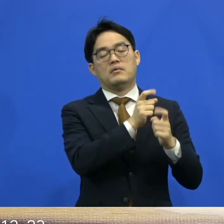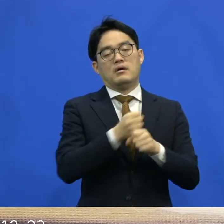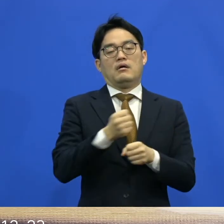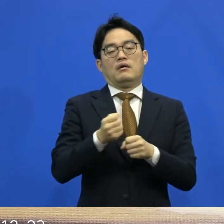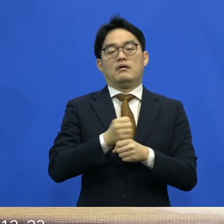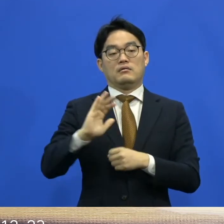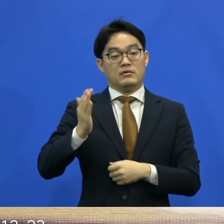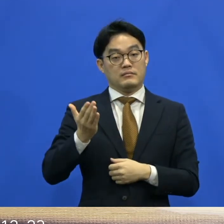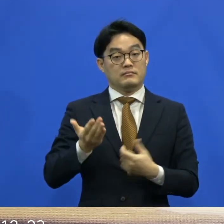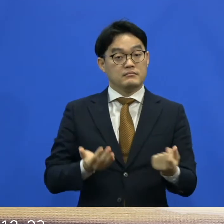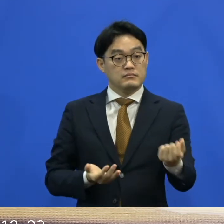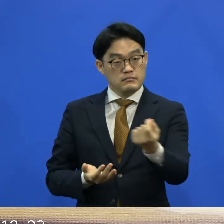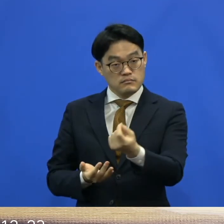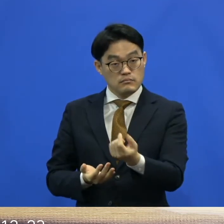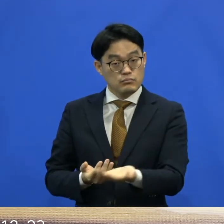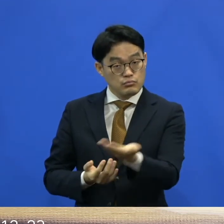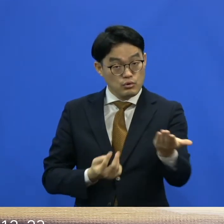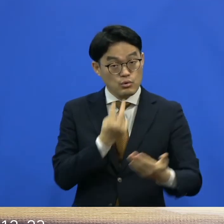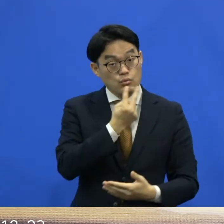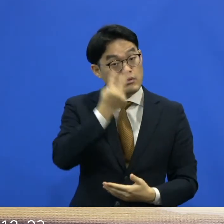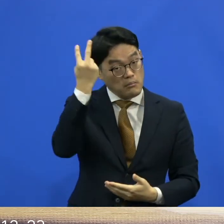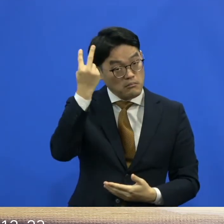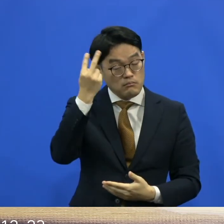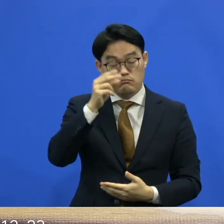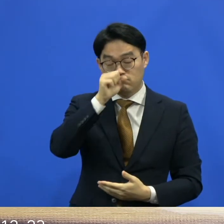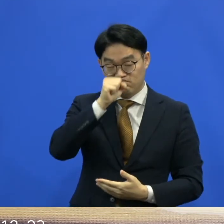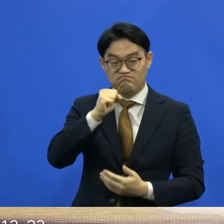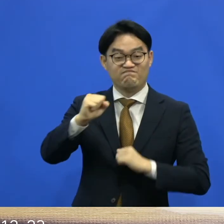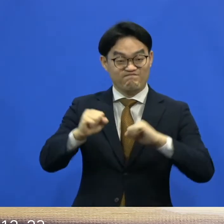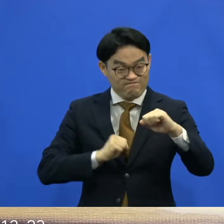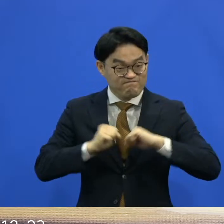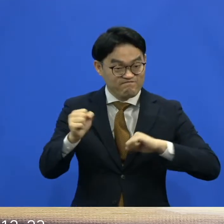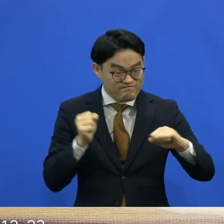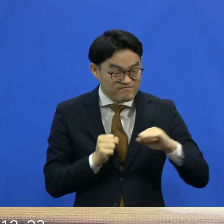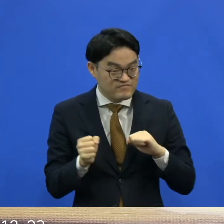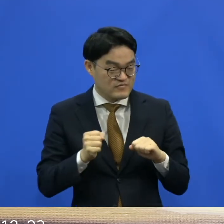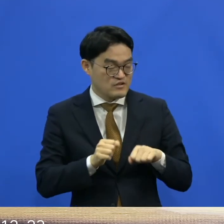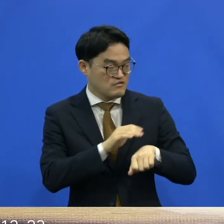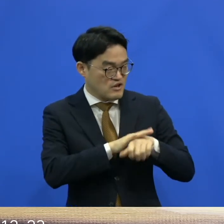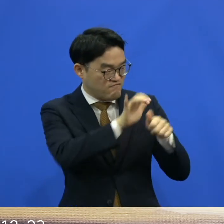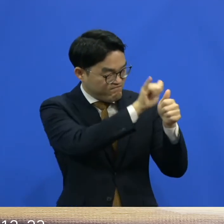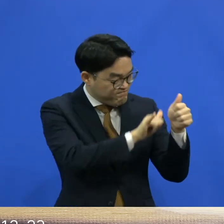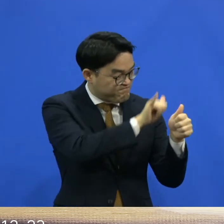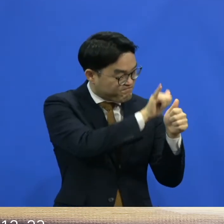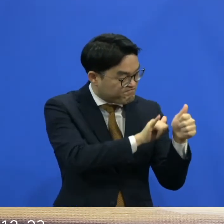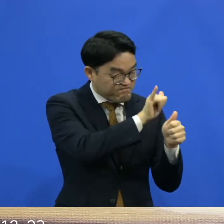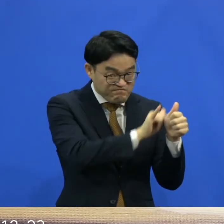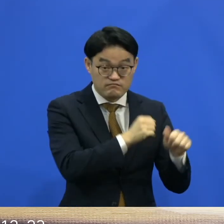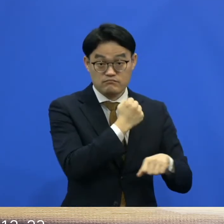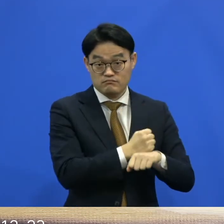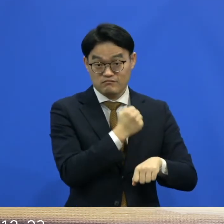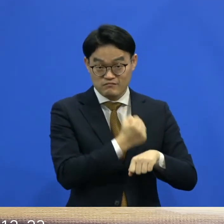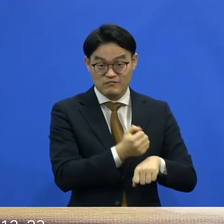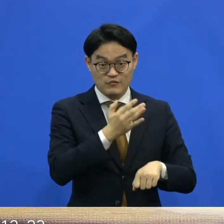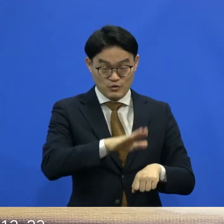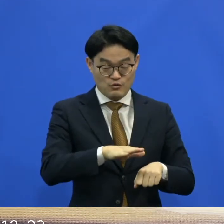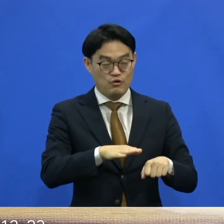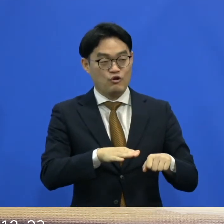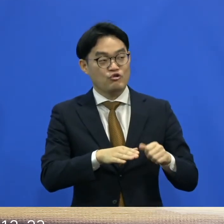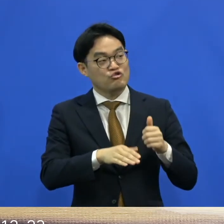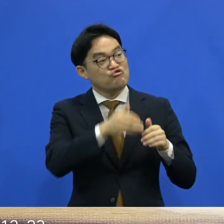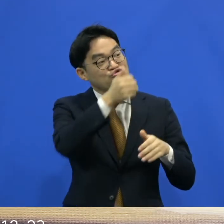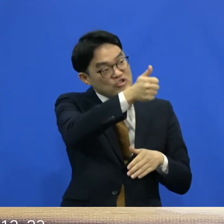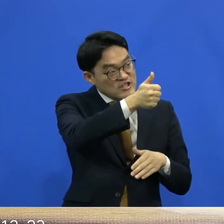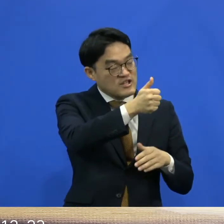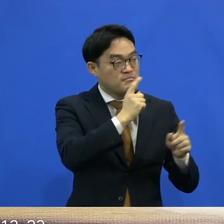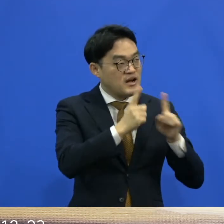앞에 선하게 행동했습니다. 또 보디발과의 약속도 지켰습니다. 그런데 돌아온 것은 보상이